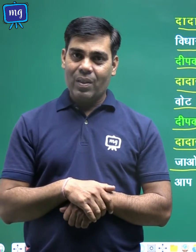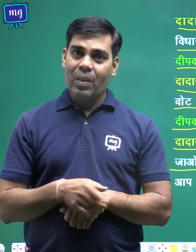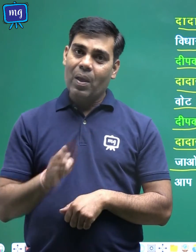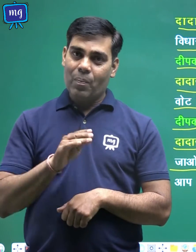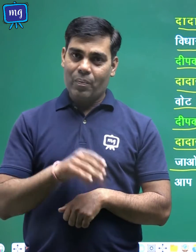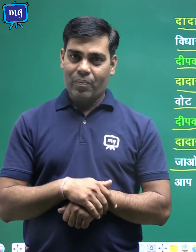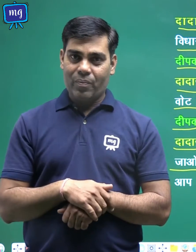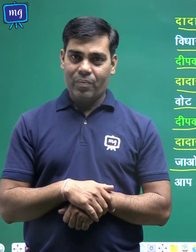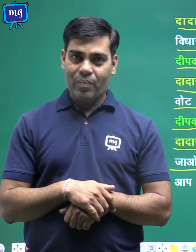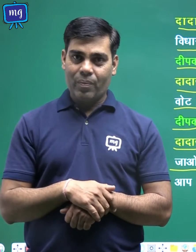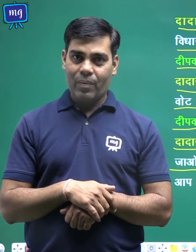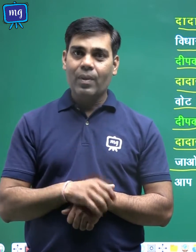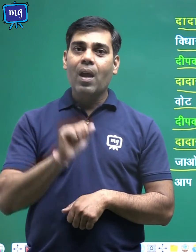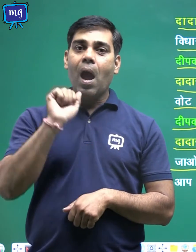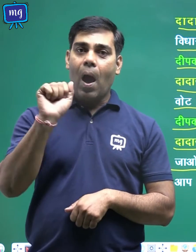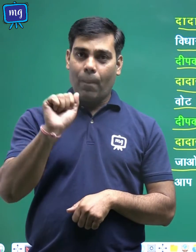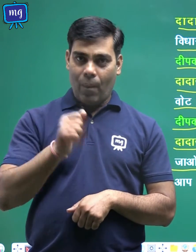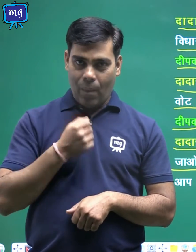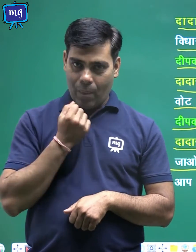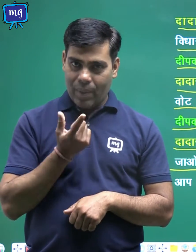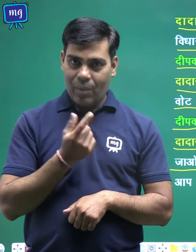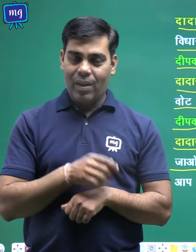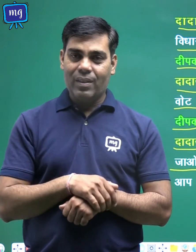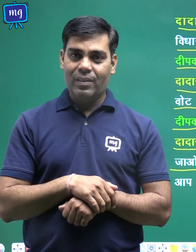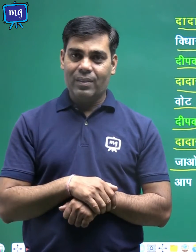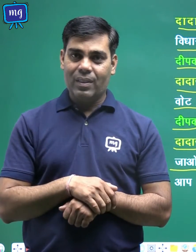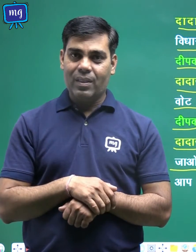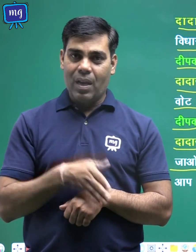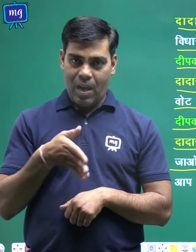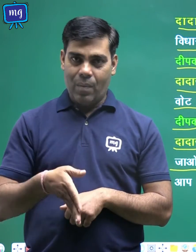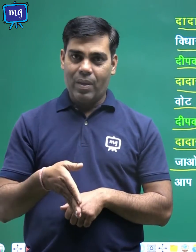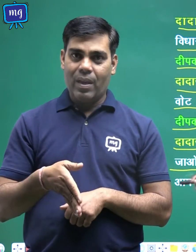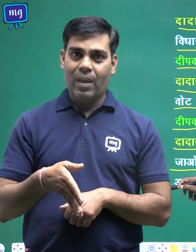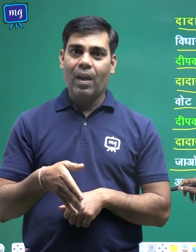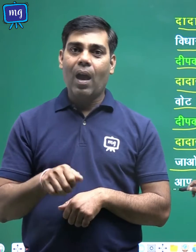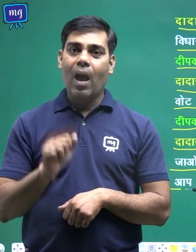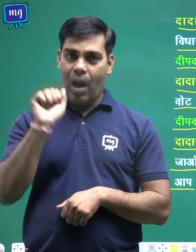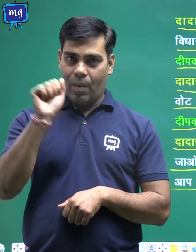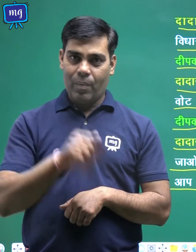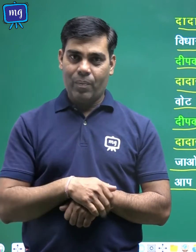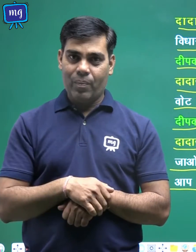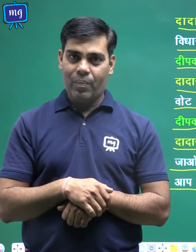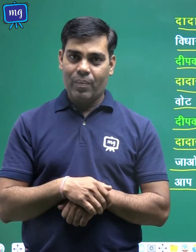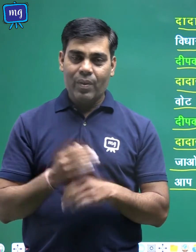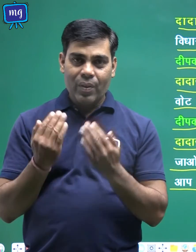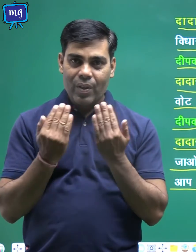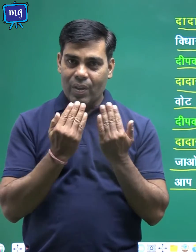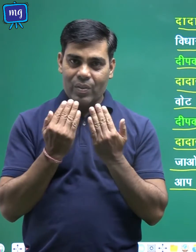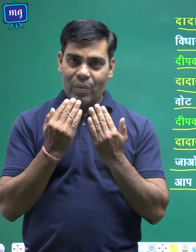तब आपको बताऊंगा। अभी आप स्कूल जाओ।